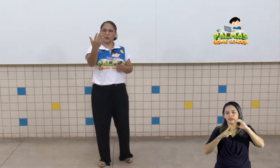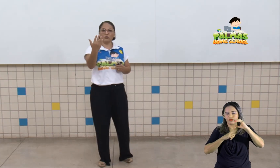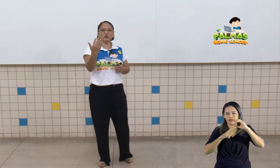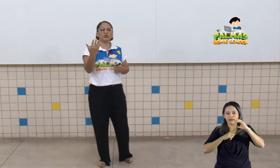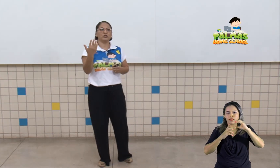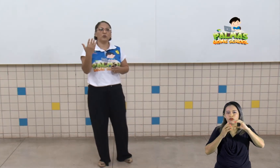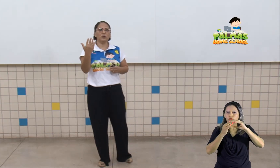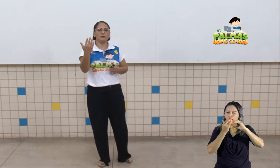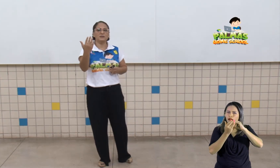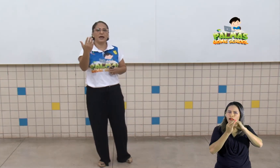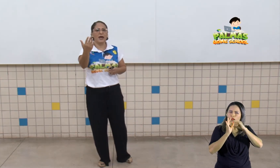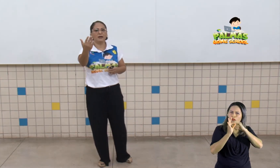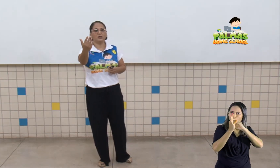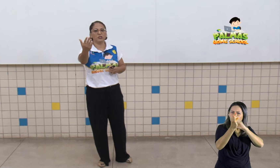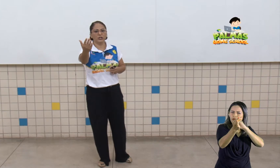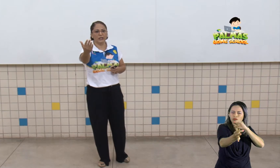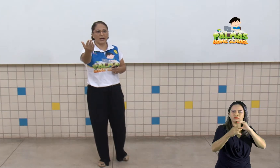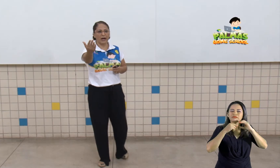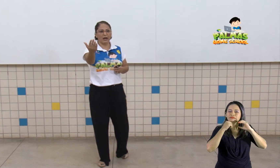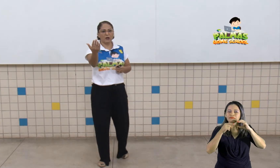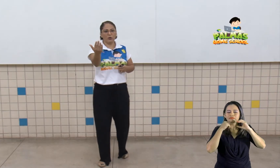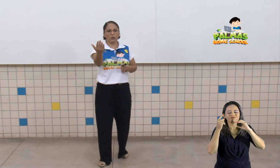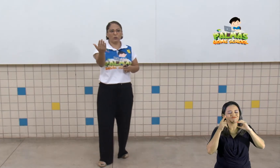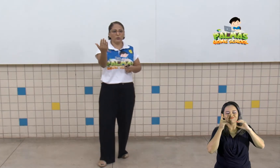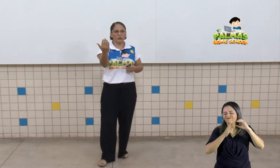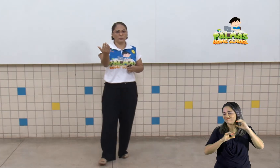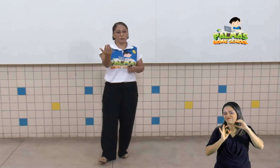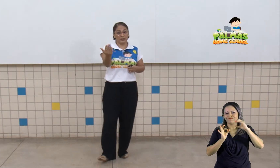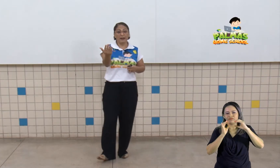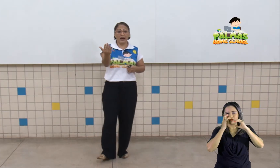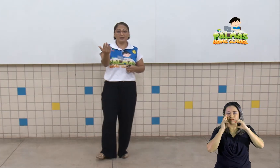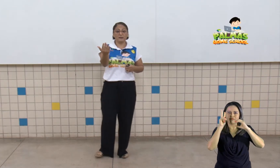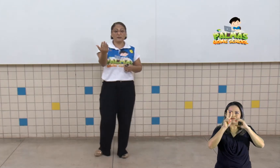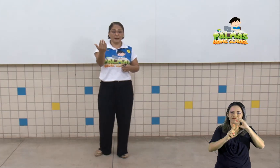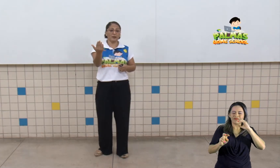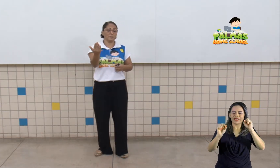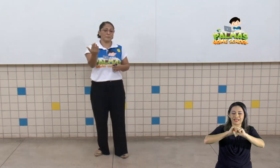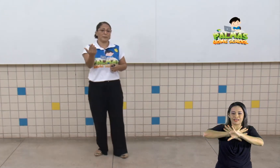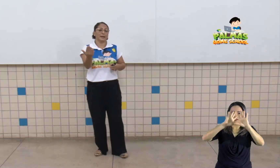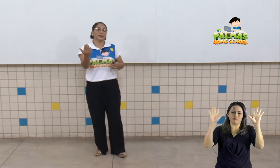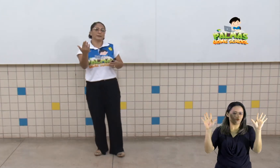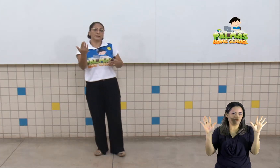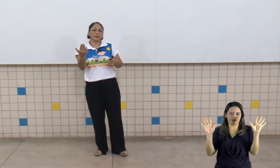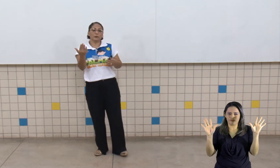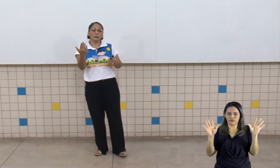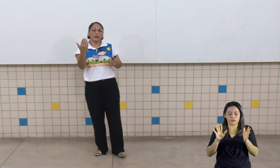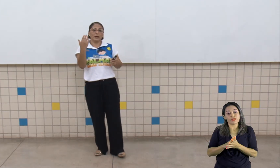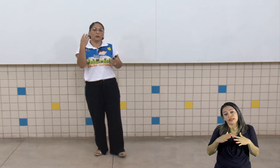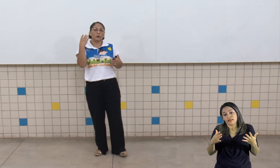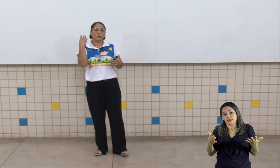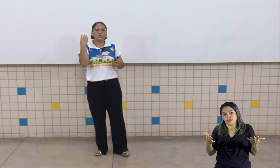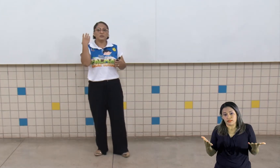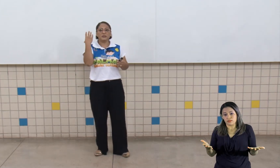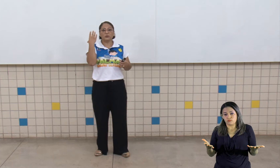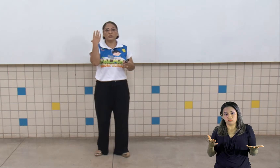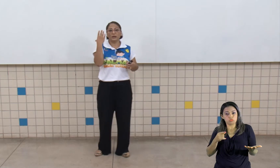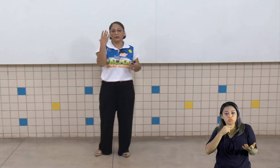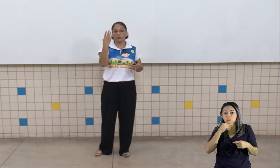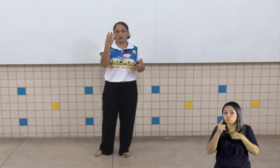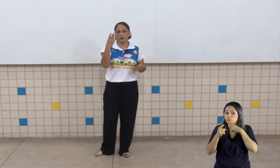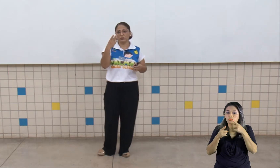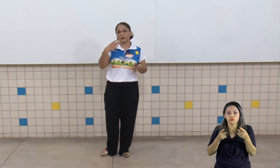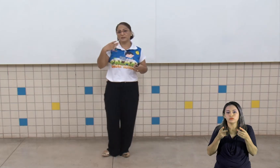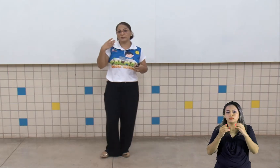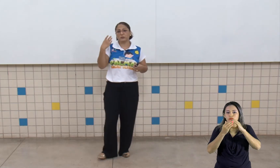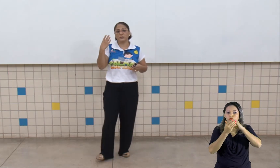está longe, a gente não consegue enxergar com muita propriedade, né? Então, eu não consigo enxergar